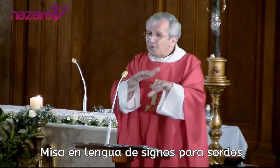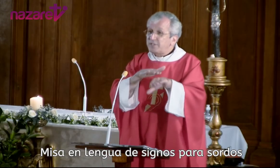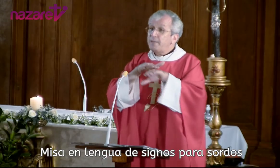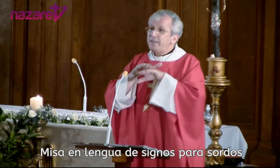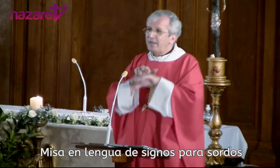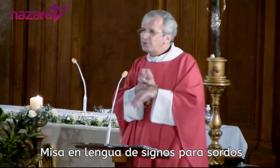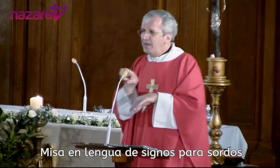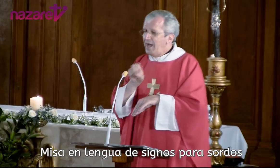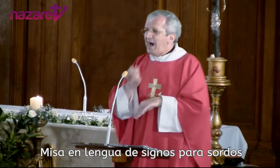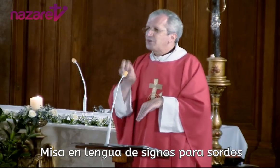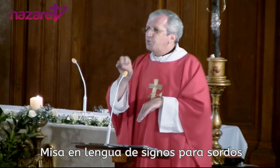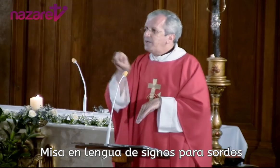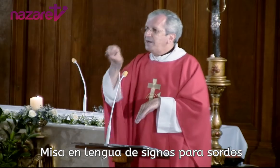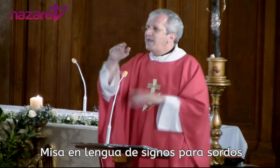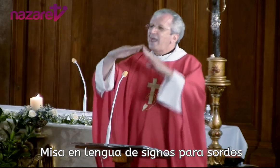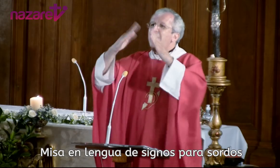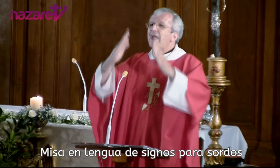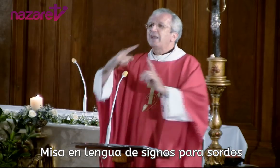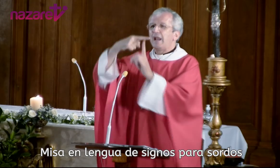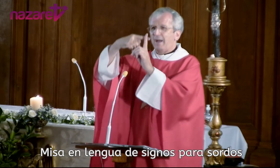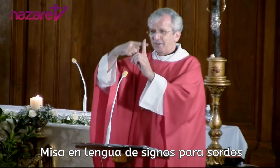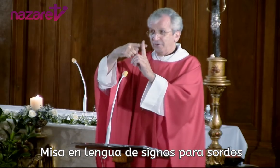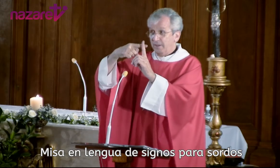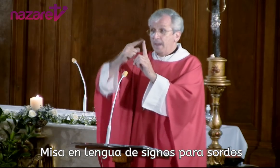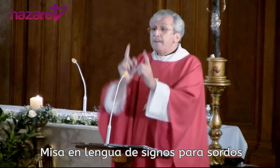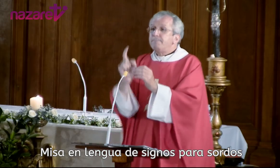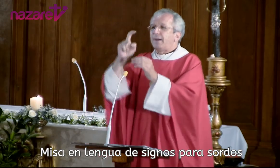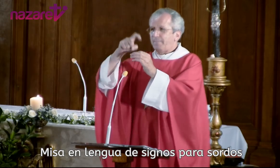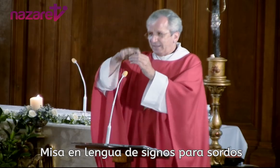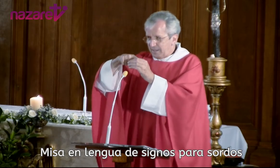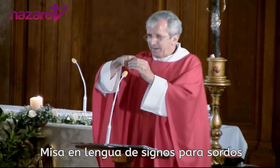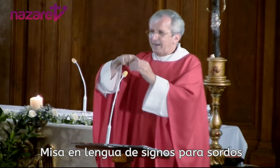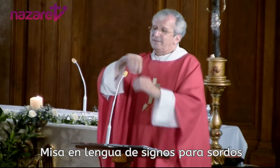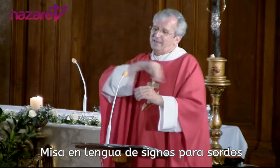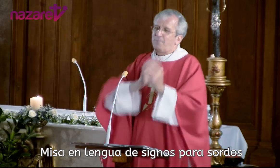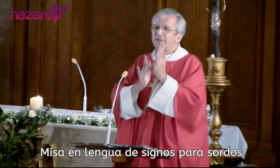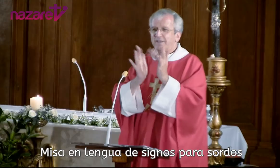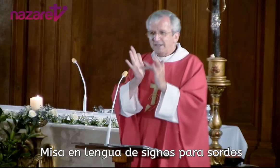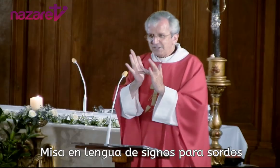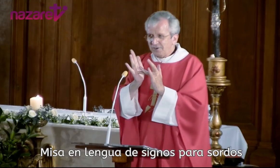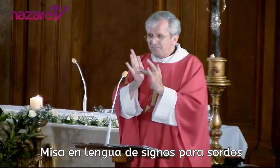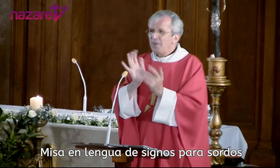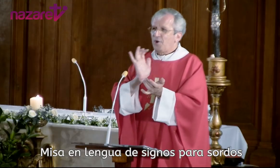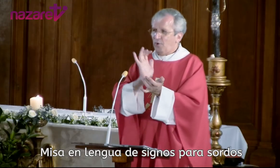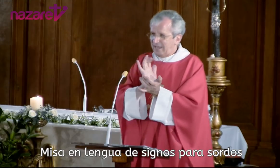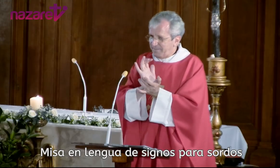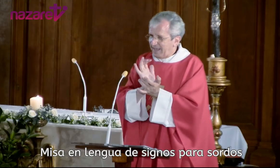ser invitados a subir el Calvario para participar de la muerte de Cristo con la esperanza